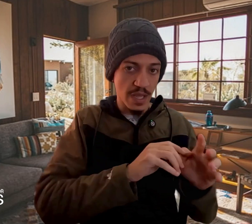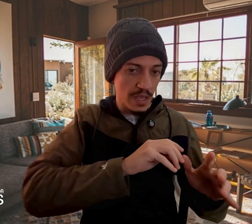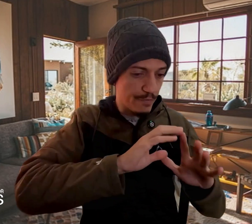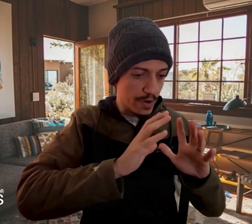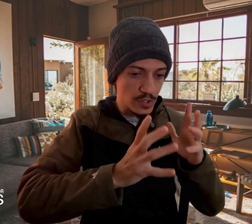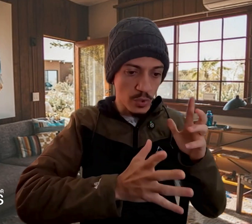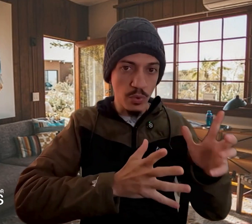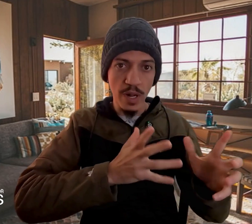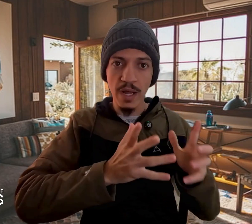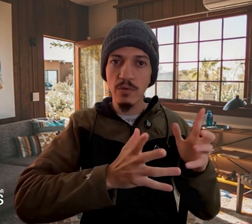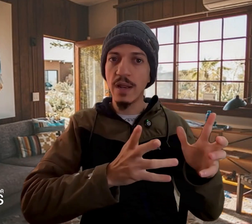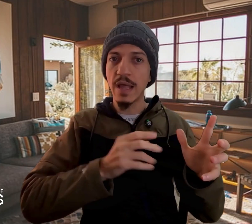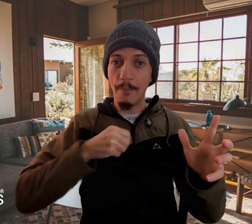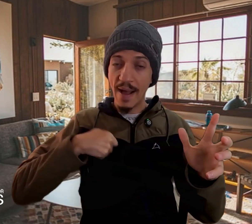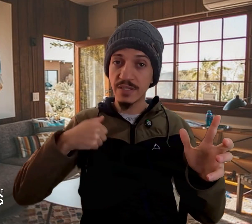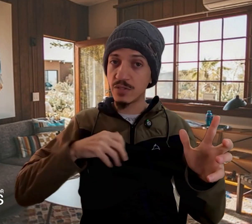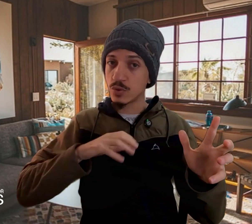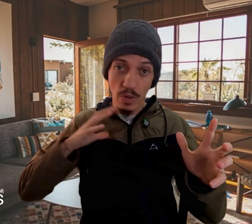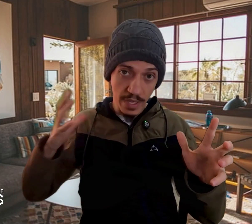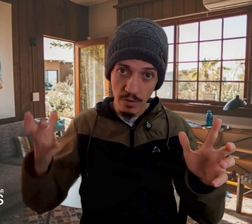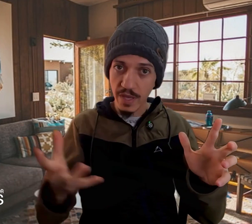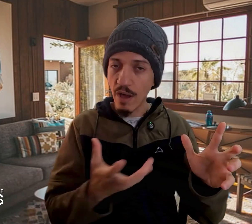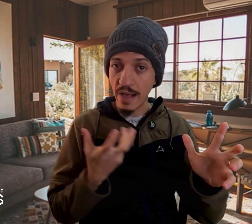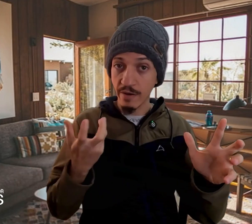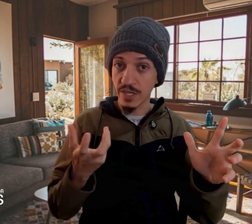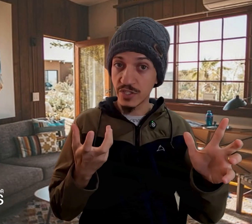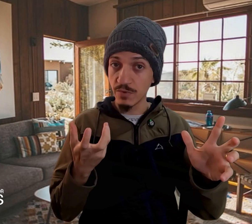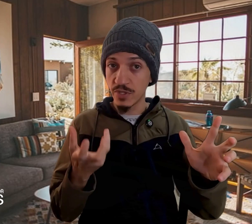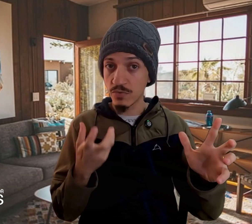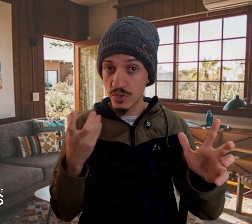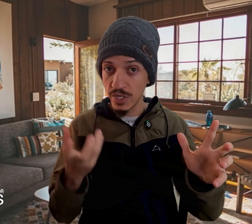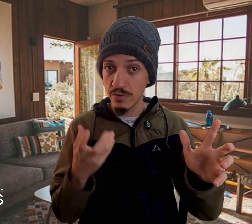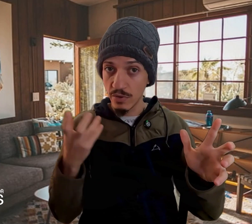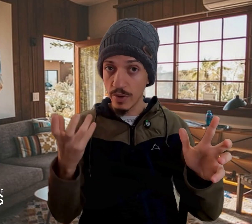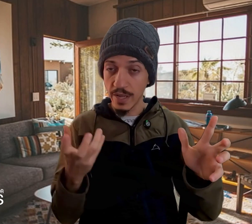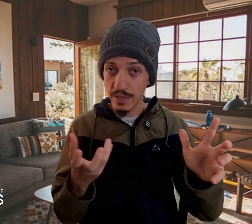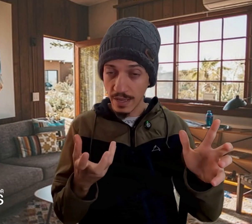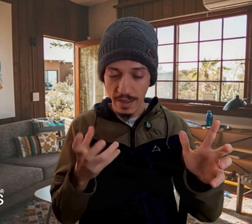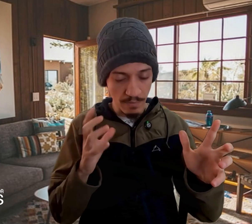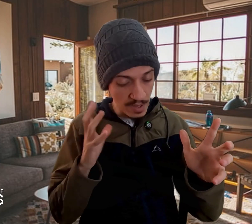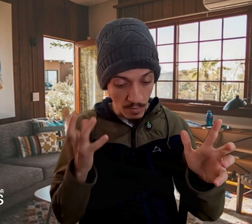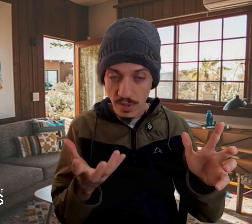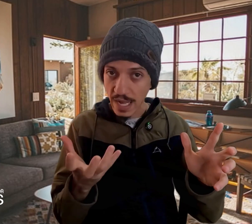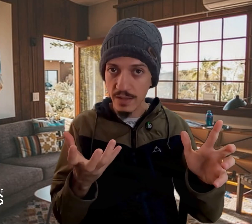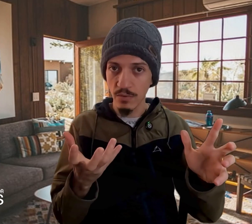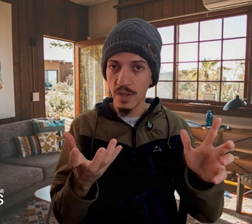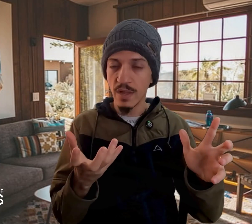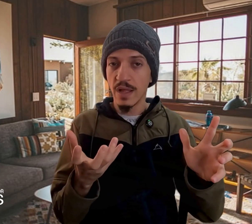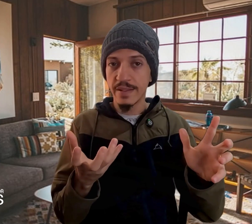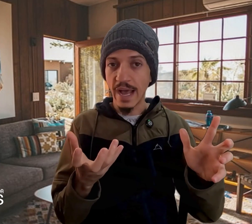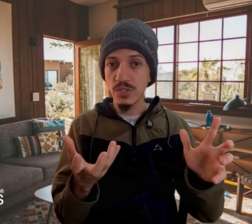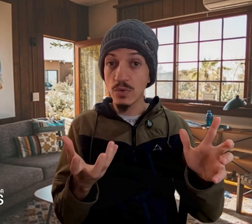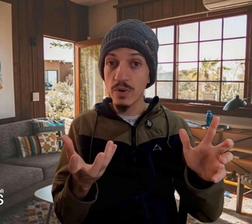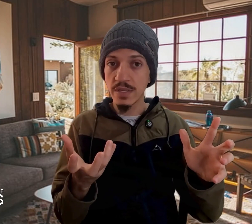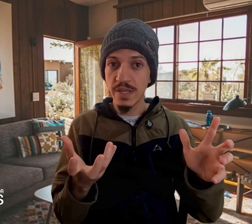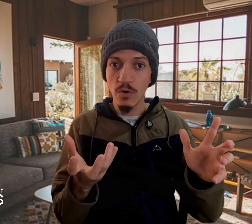foram estruturando ali, a partir de tudo aquilo que eu e a Raquel já tínhamos discutido e montado da estrutura que seria o